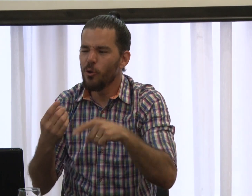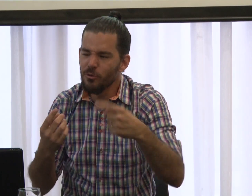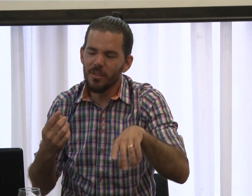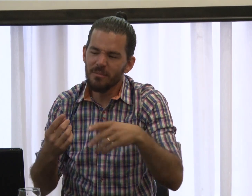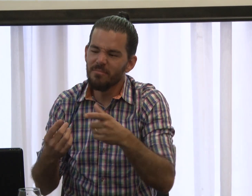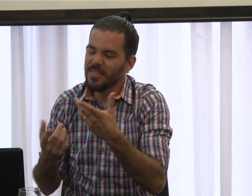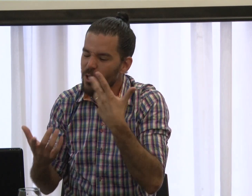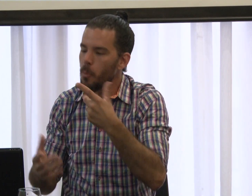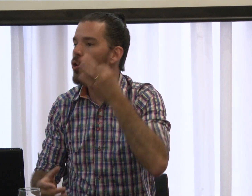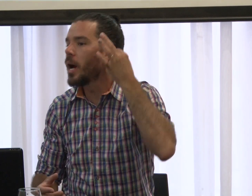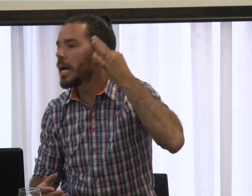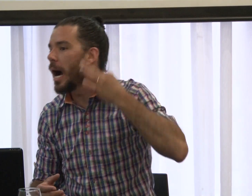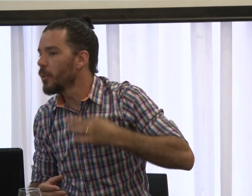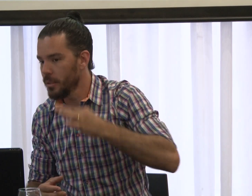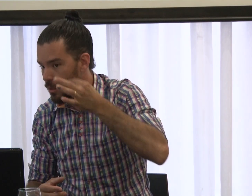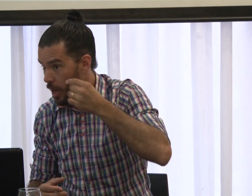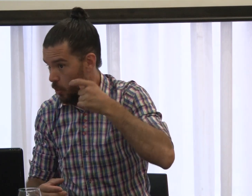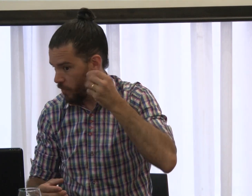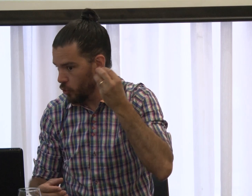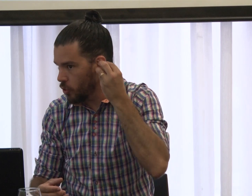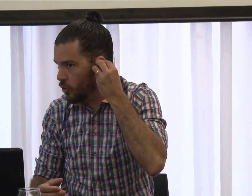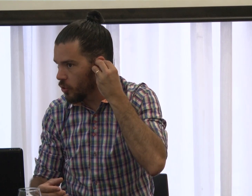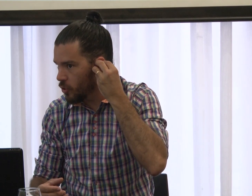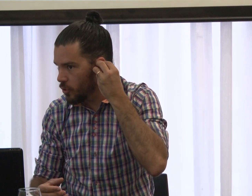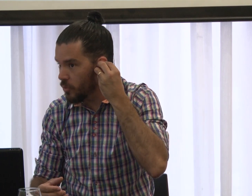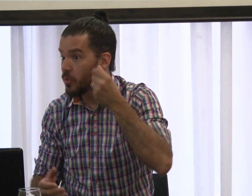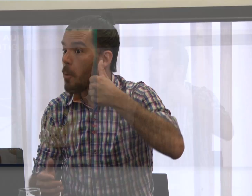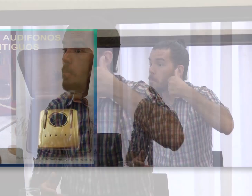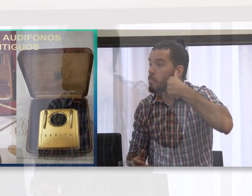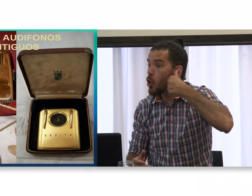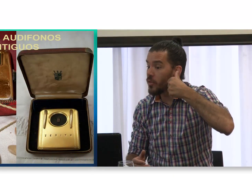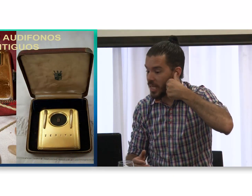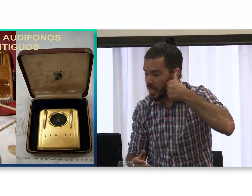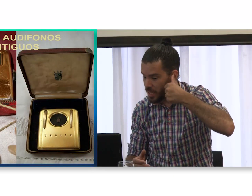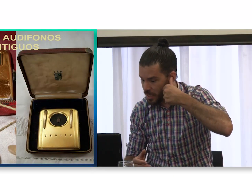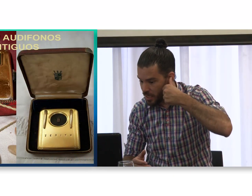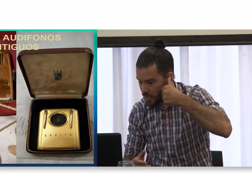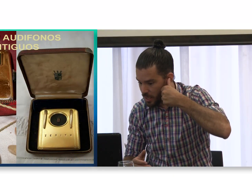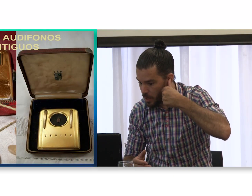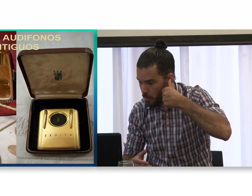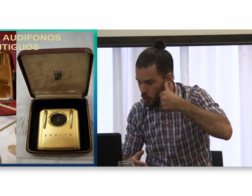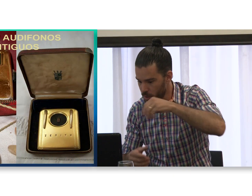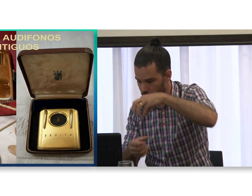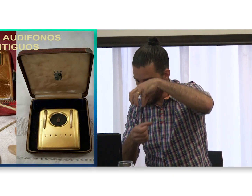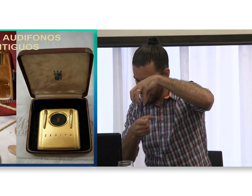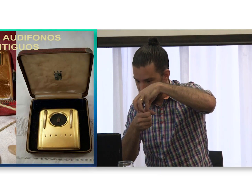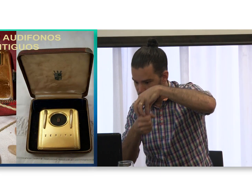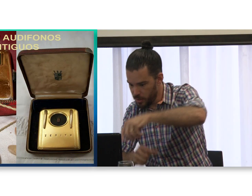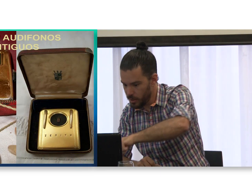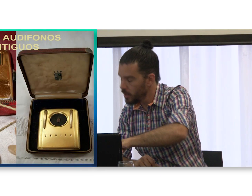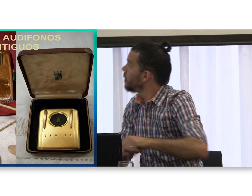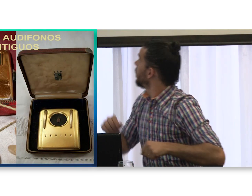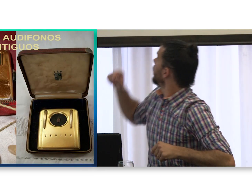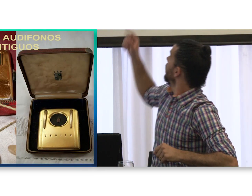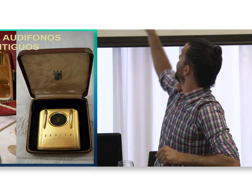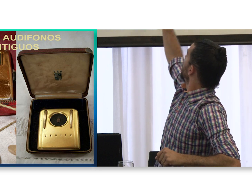y que asegure que no se mueva. Y también teníamos que tener cuidado con el cable, porque el cable que llevaba esa radio iba al audífono. Aquí pueden